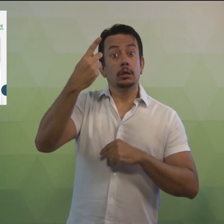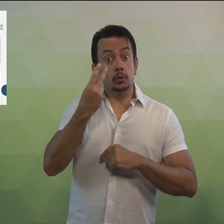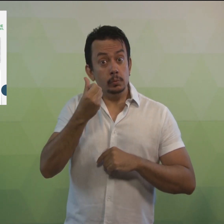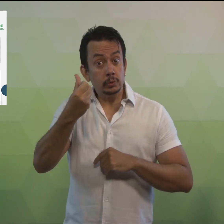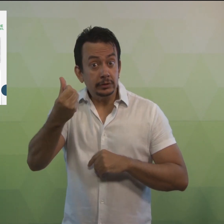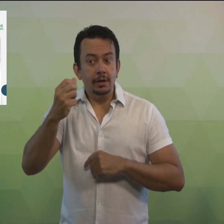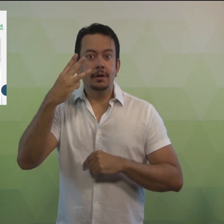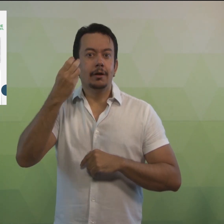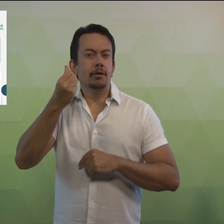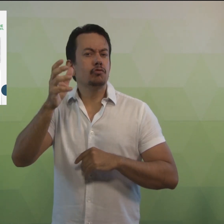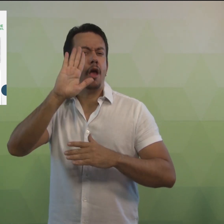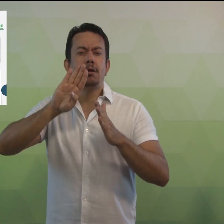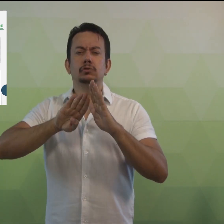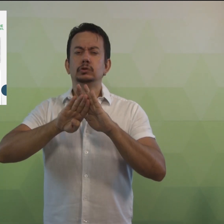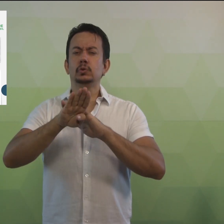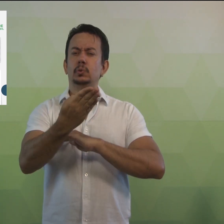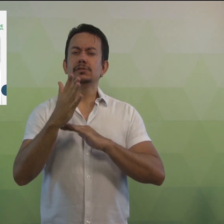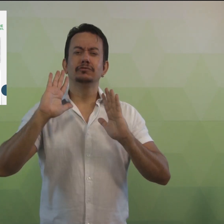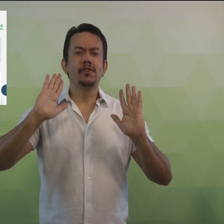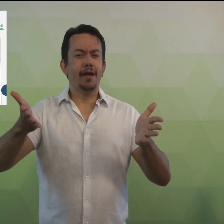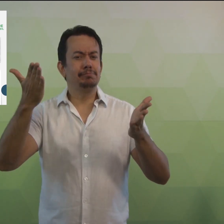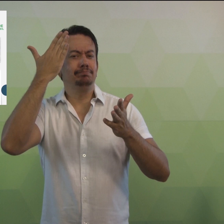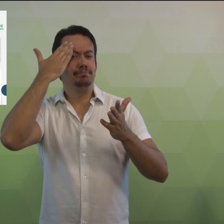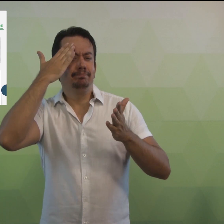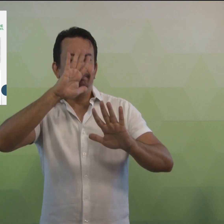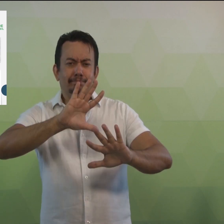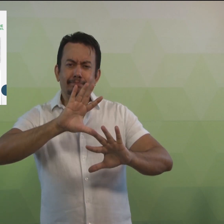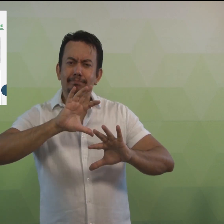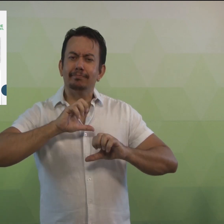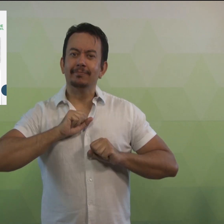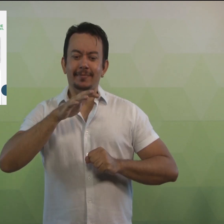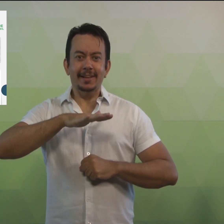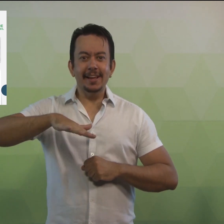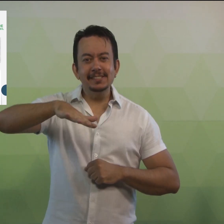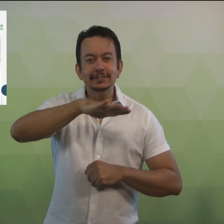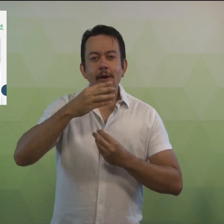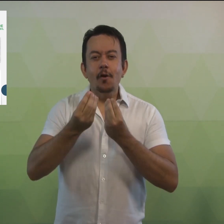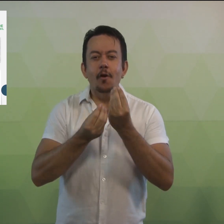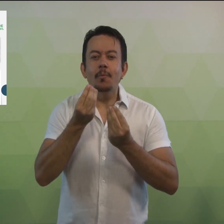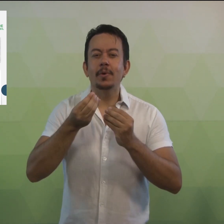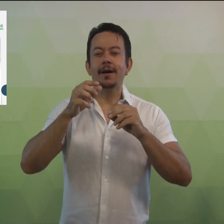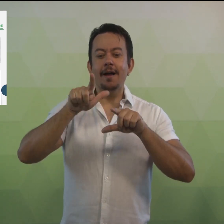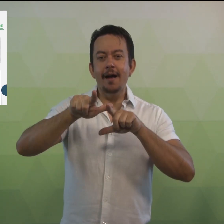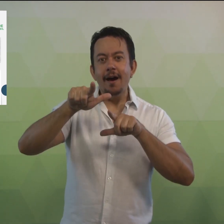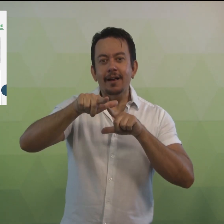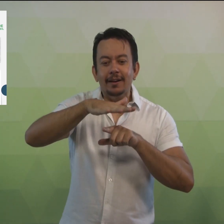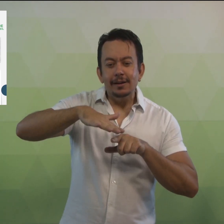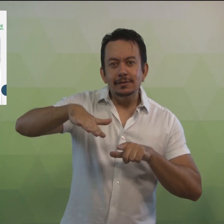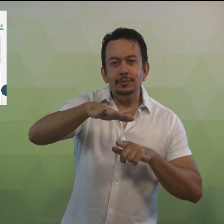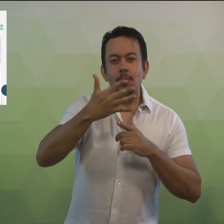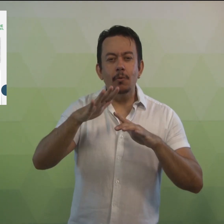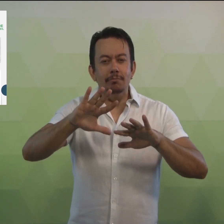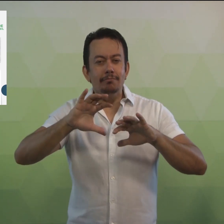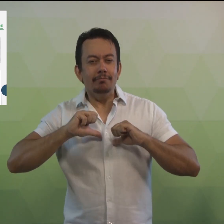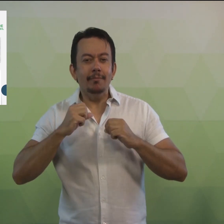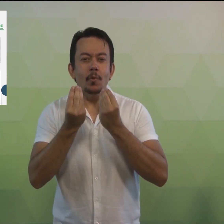Nesse primeiro semestre pode haver algumas dificuldades, mas nos próximos vocês já acostumados vão conseguir adquirir